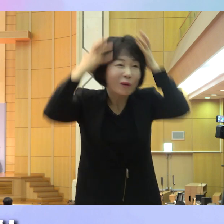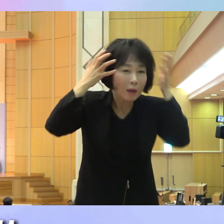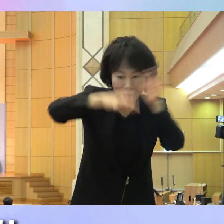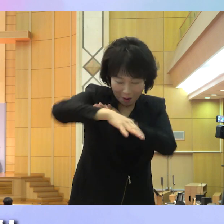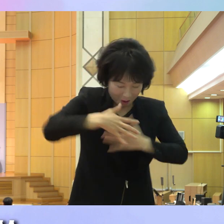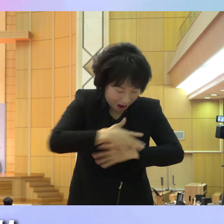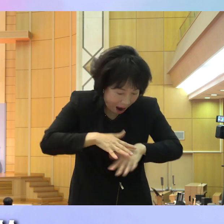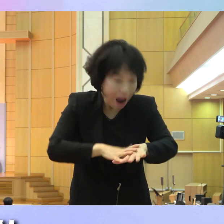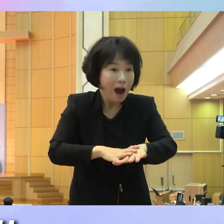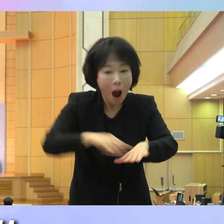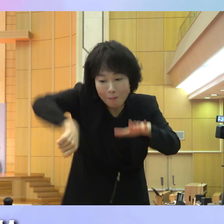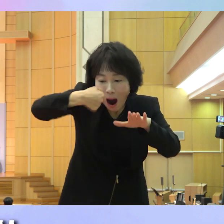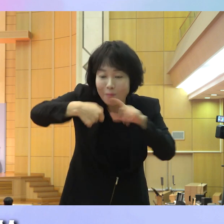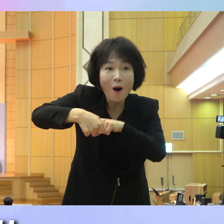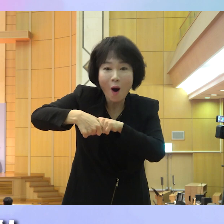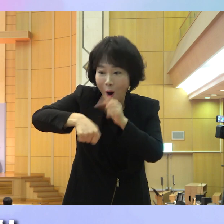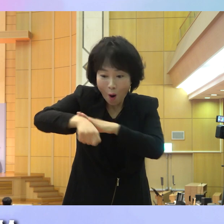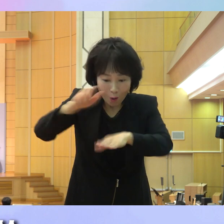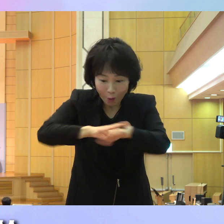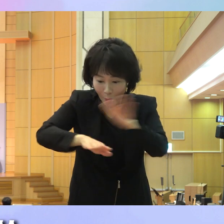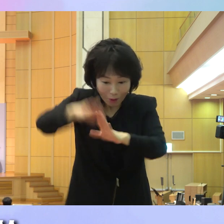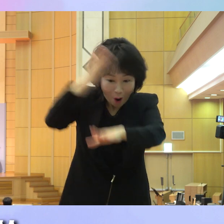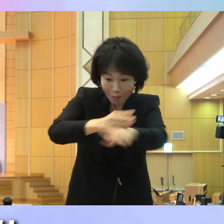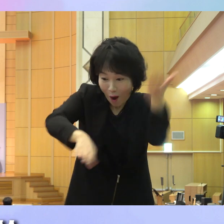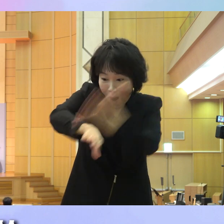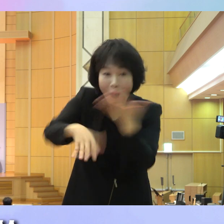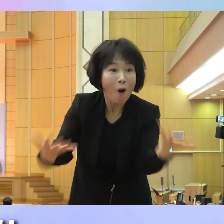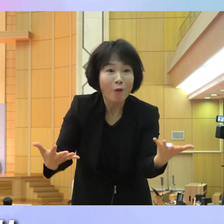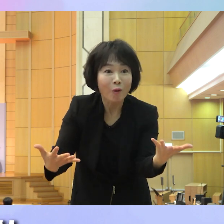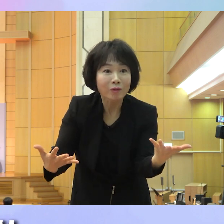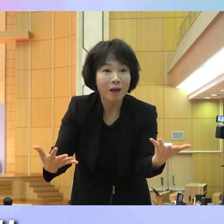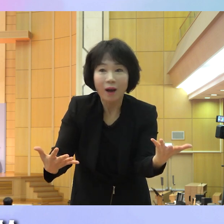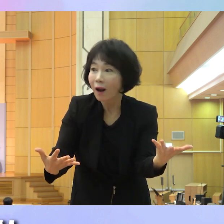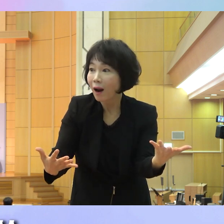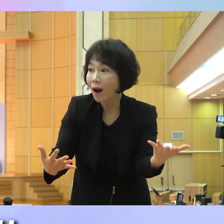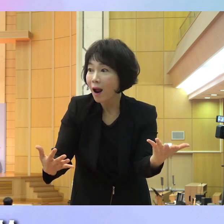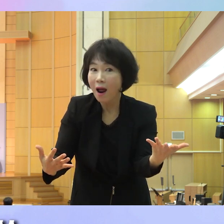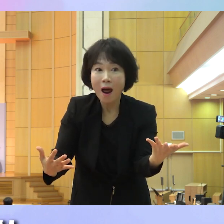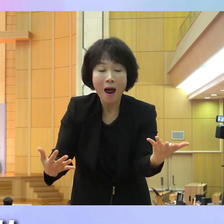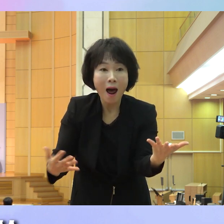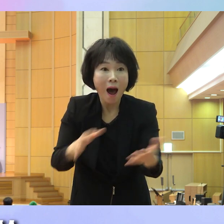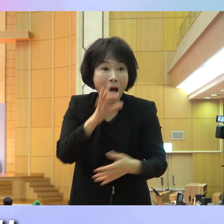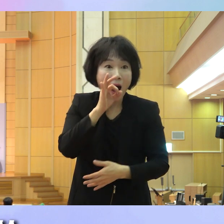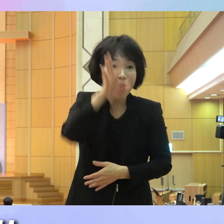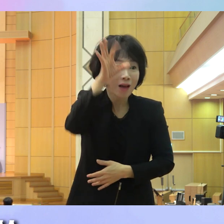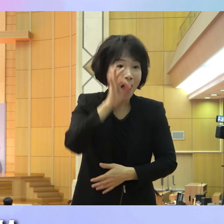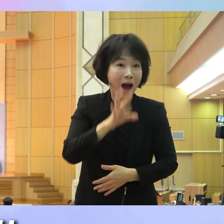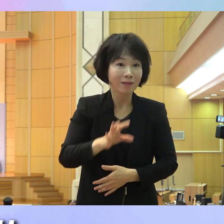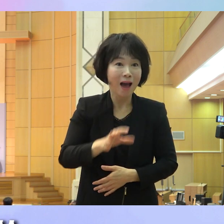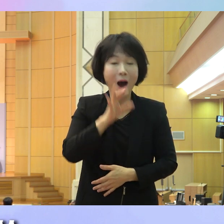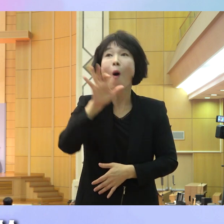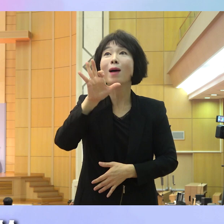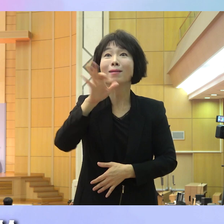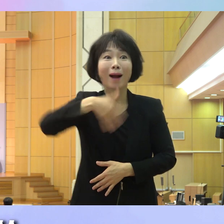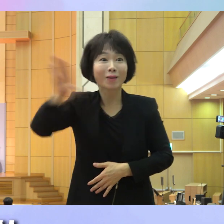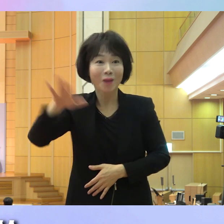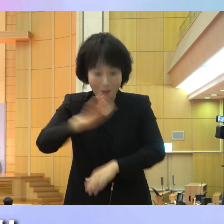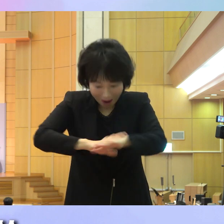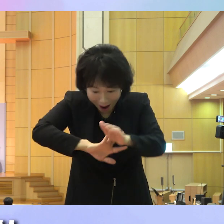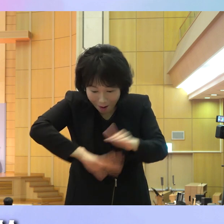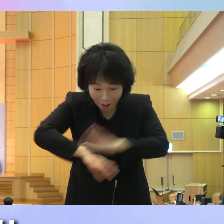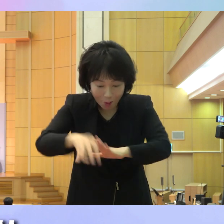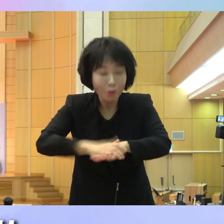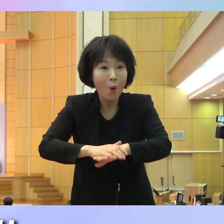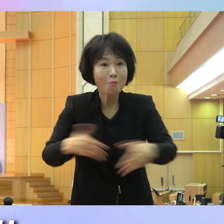손, 밥을 먹어도 손, 화장실에 가서 실내에서 처리할 때도 손, 발을 씻어도